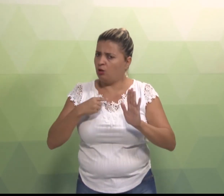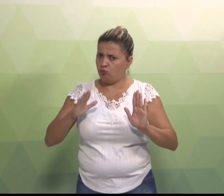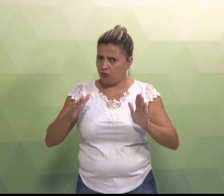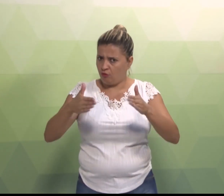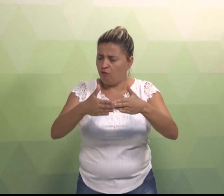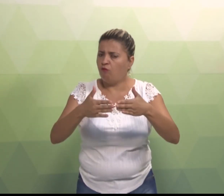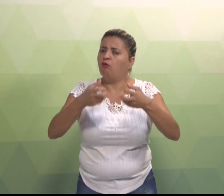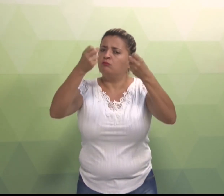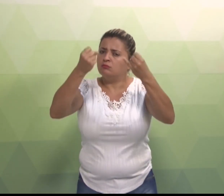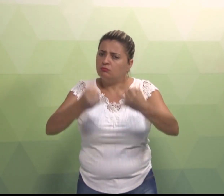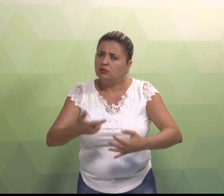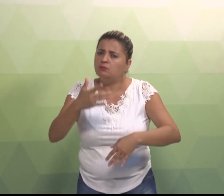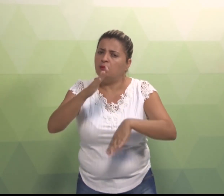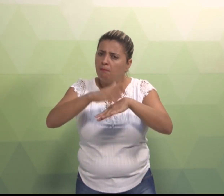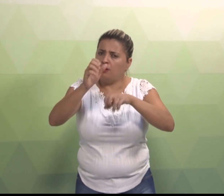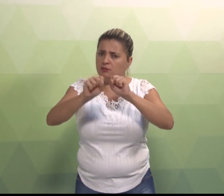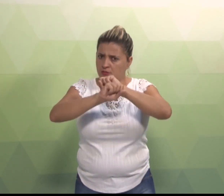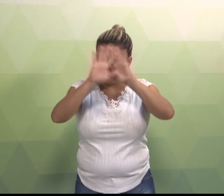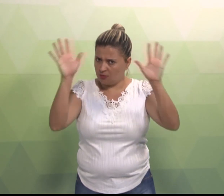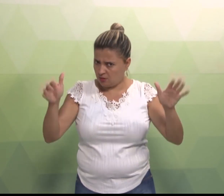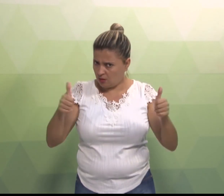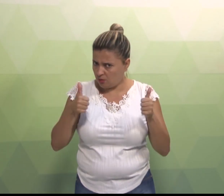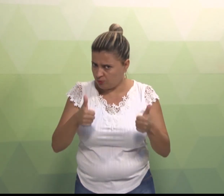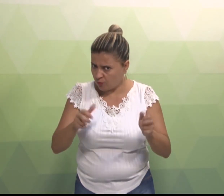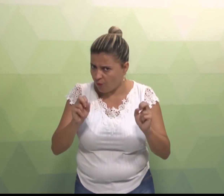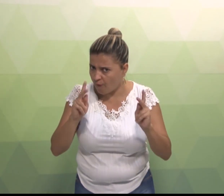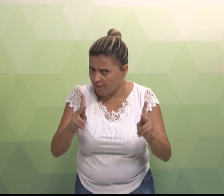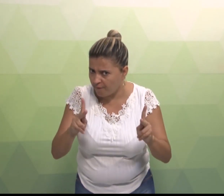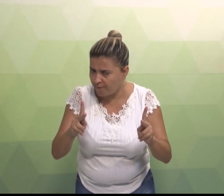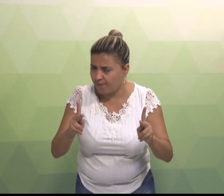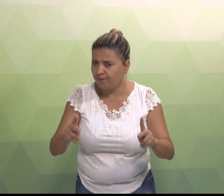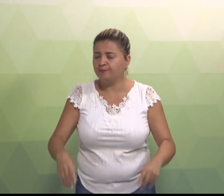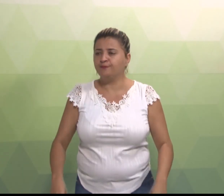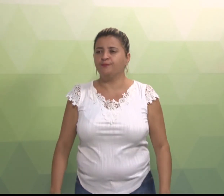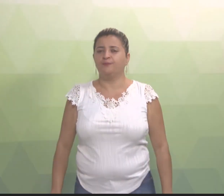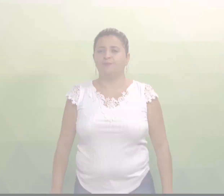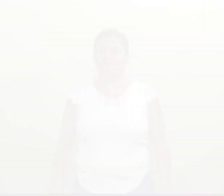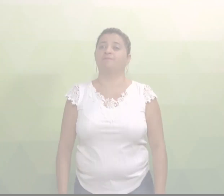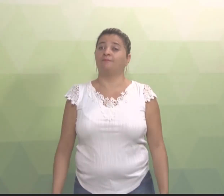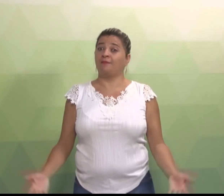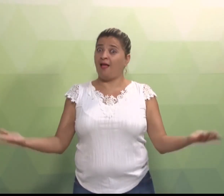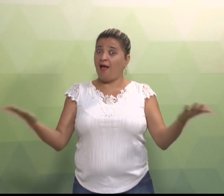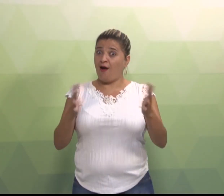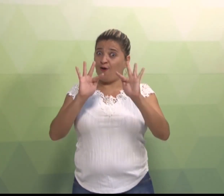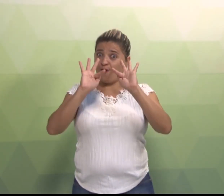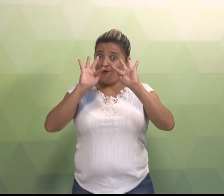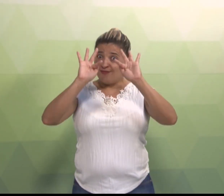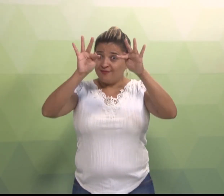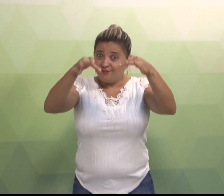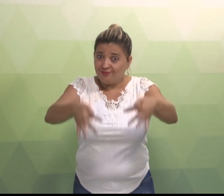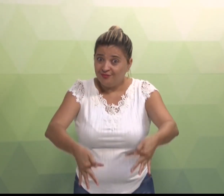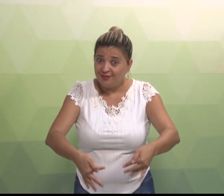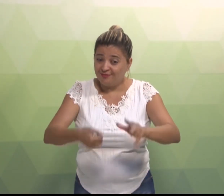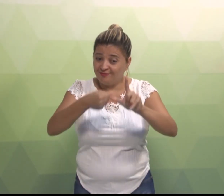podem me perguntar ou perguntar ao professor presencial que a gente pode esclarecer, ok? Chegamos ao final da nossa